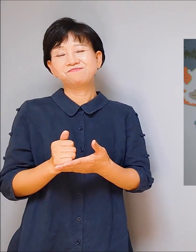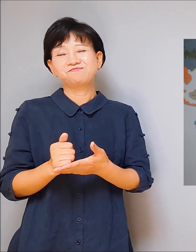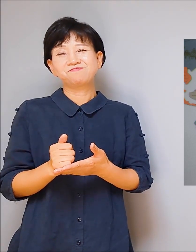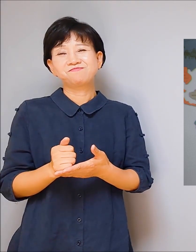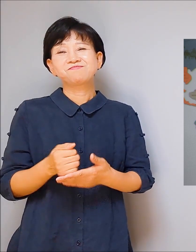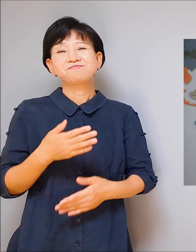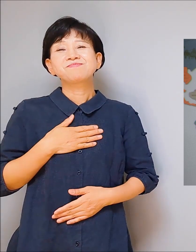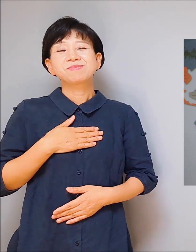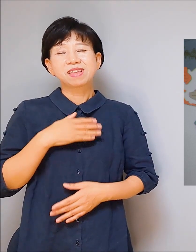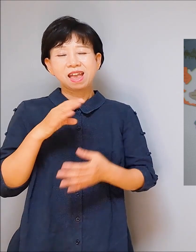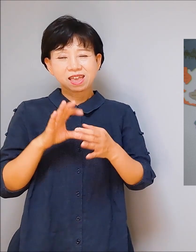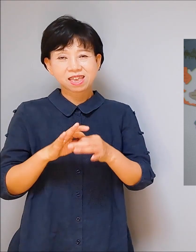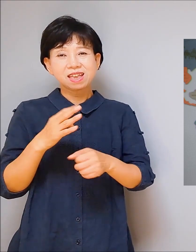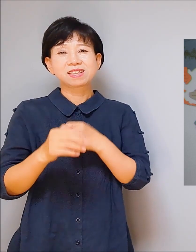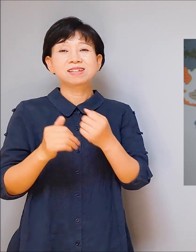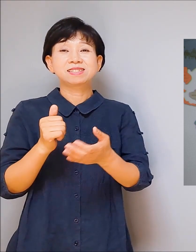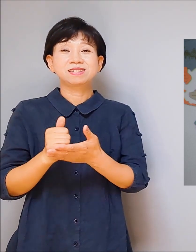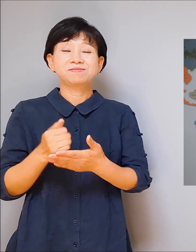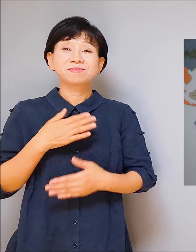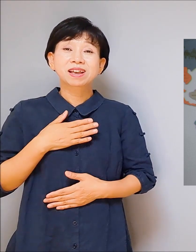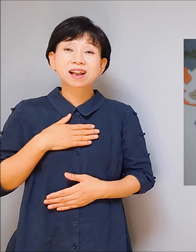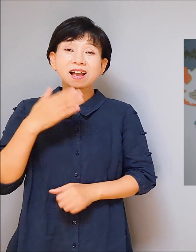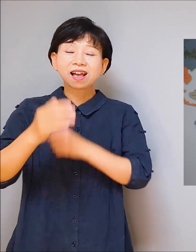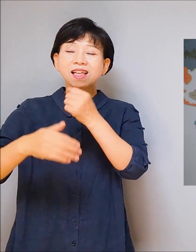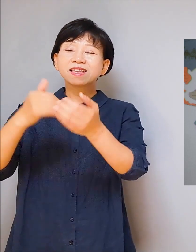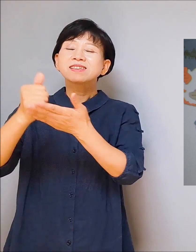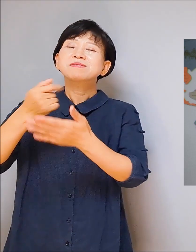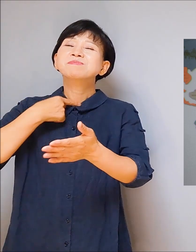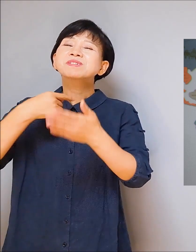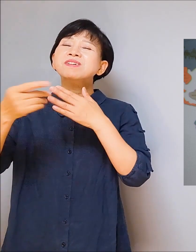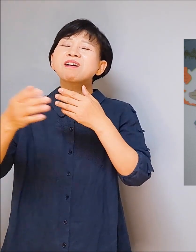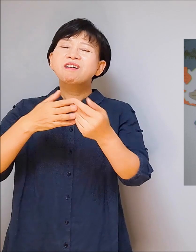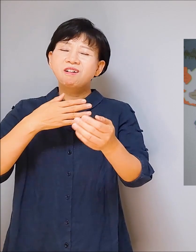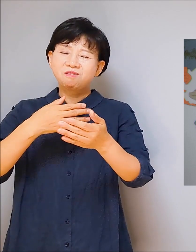수 있을까요? 내가 그 하나님을 경험했으니까.